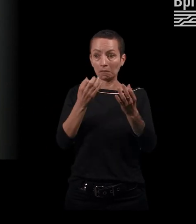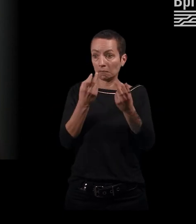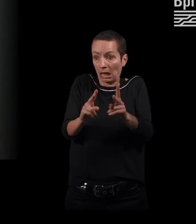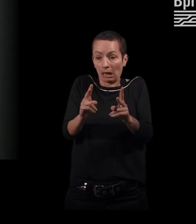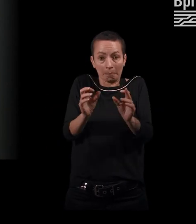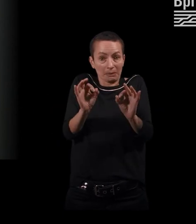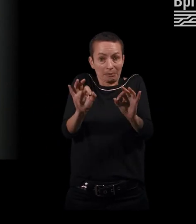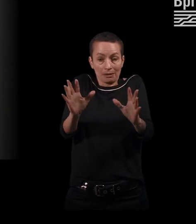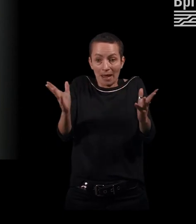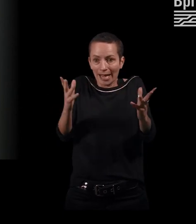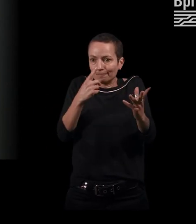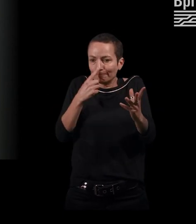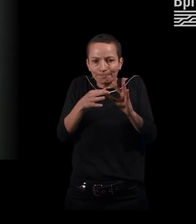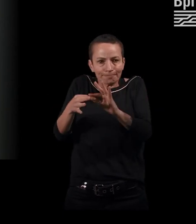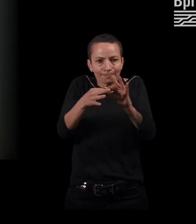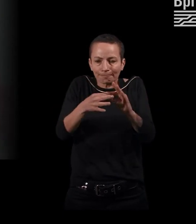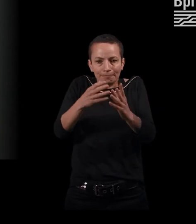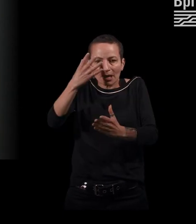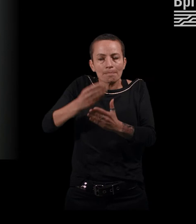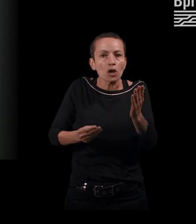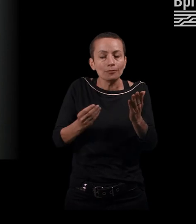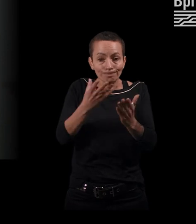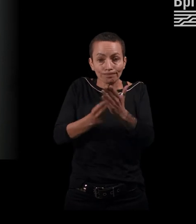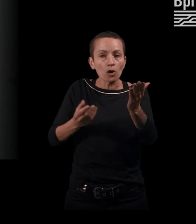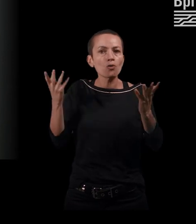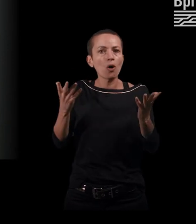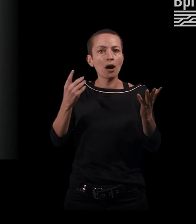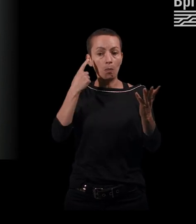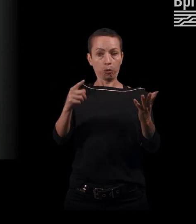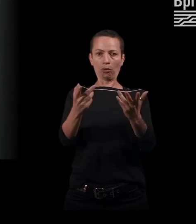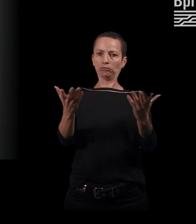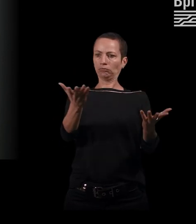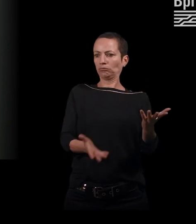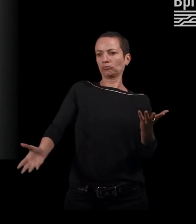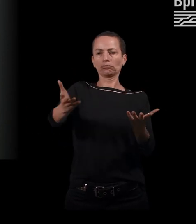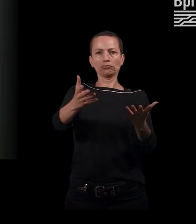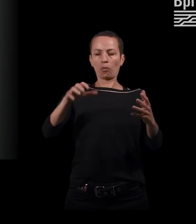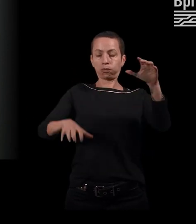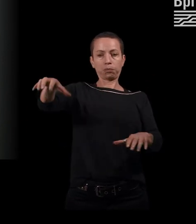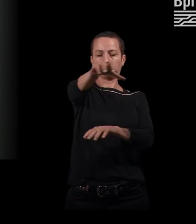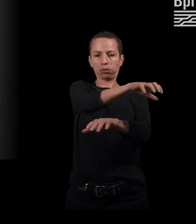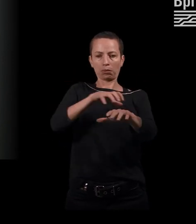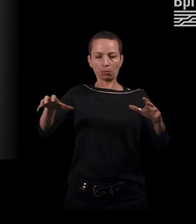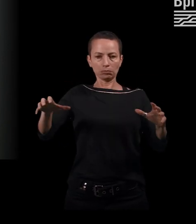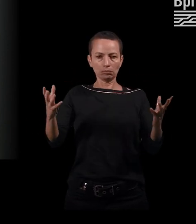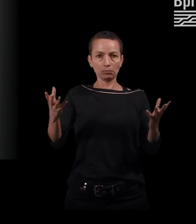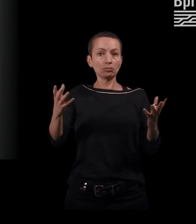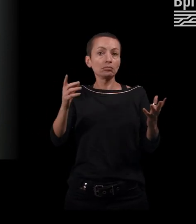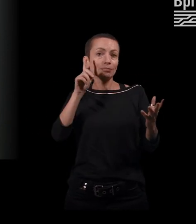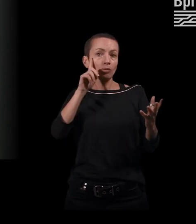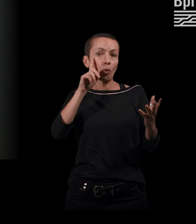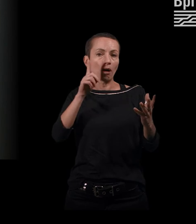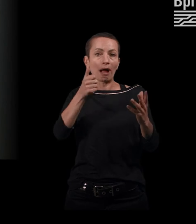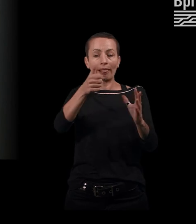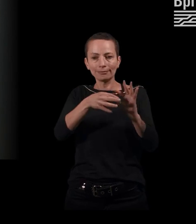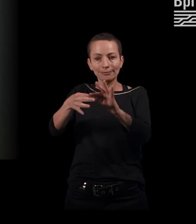sont là, mais ils ne font pas ville. Qu'est-ce qu'il manque à cet objet ou à cette juxtaposition d'objets, parce que ce n'est pas encore un